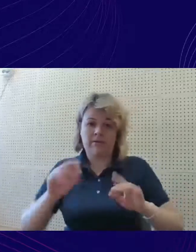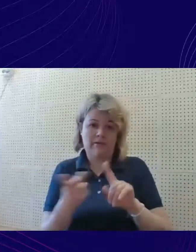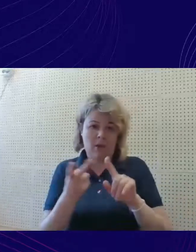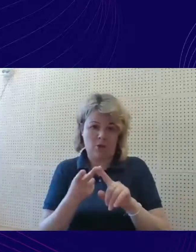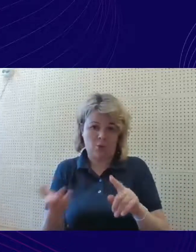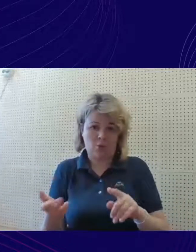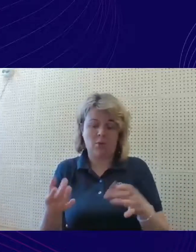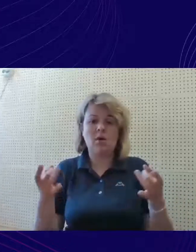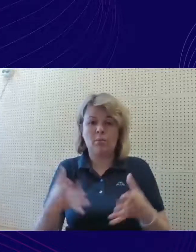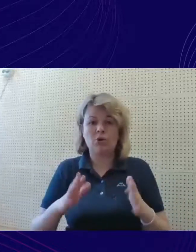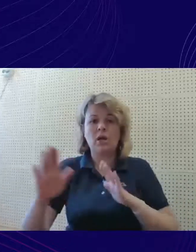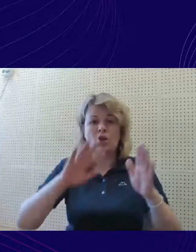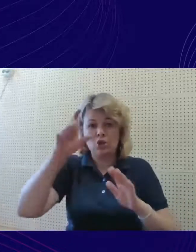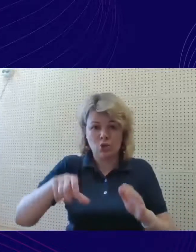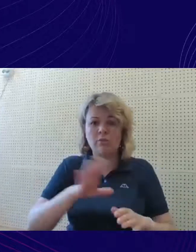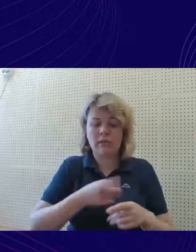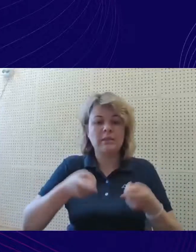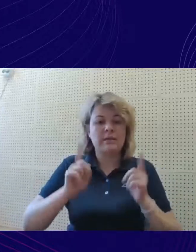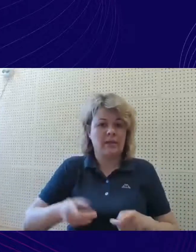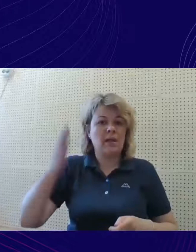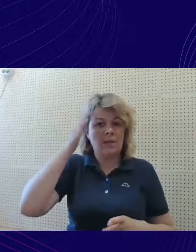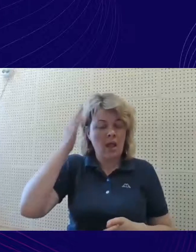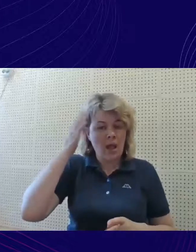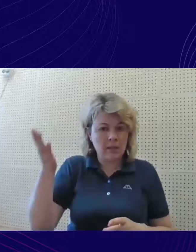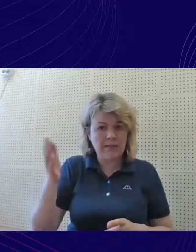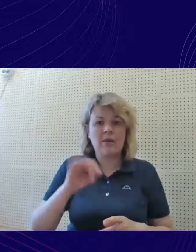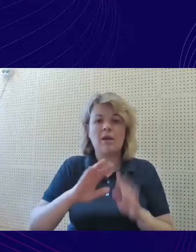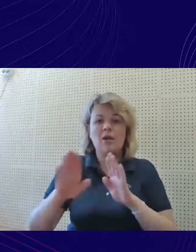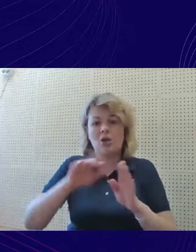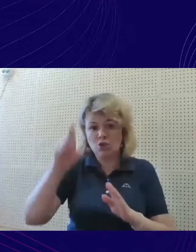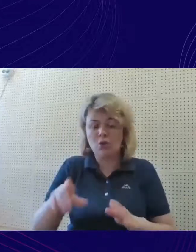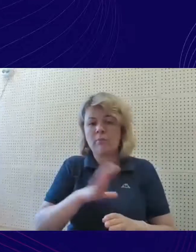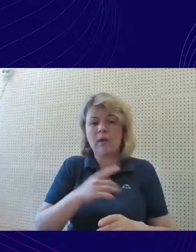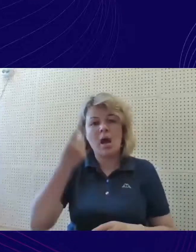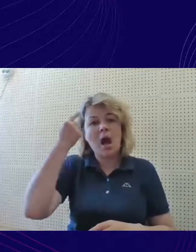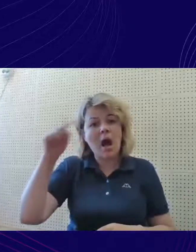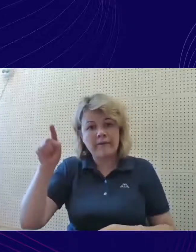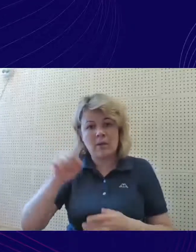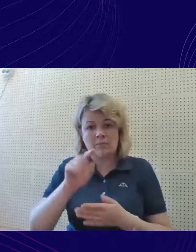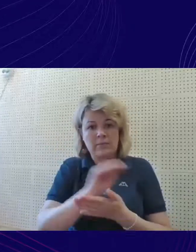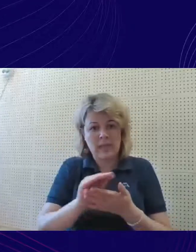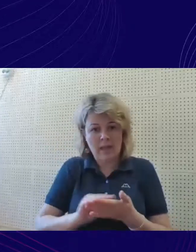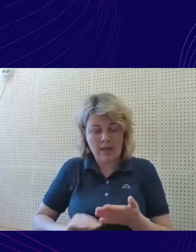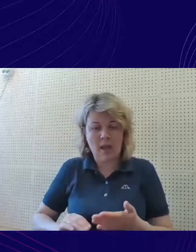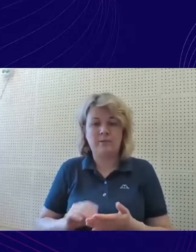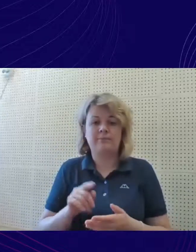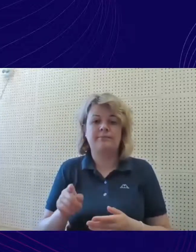очень талантливый, и тот случай, когда режиссер был и автором сценария, вот, и